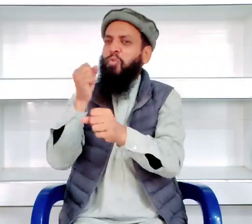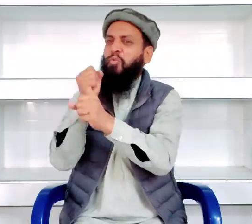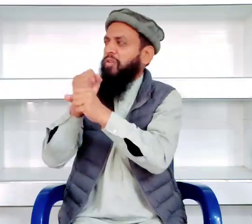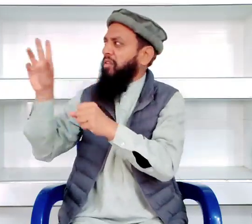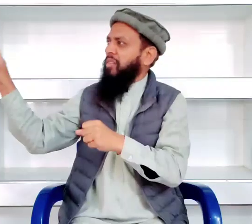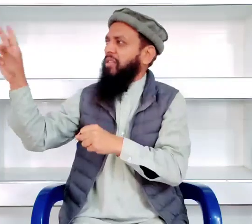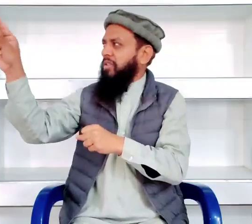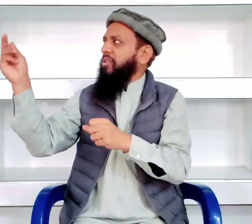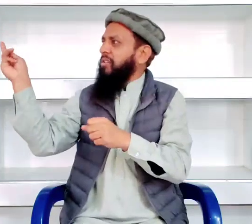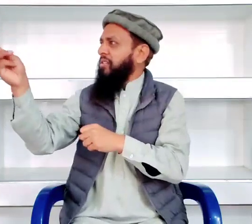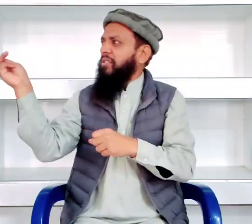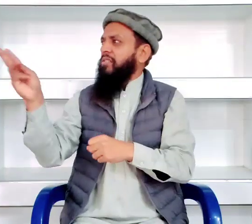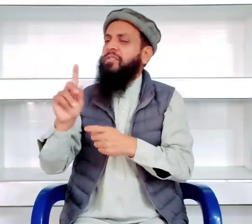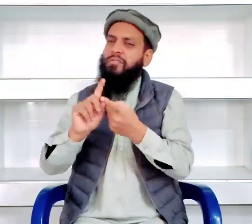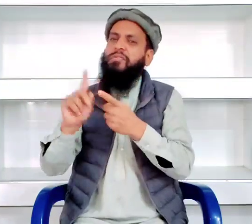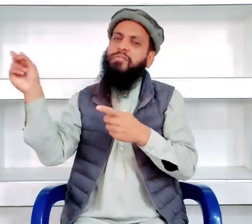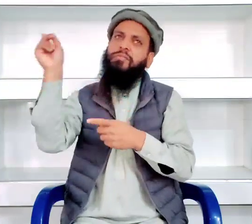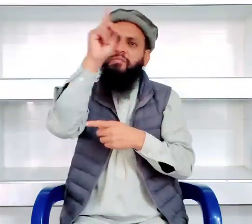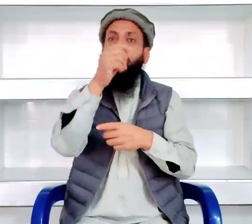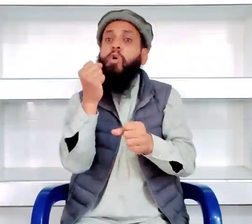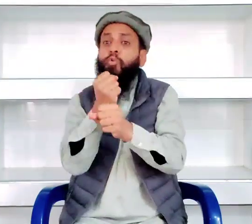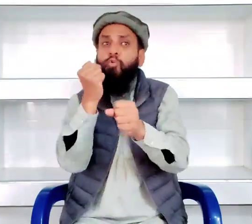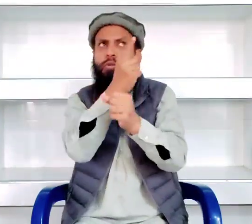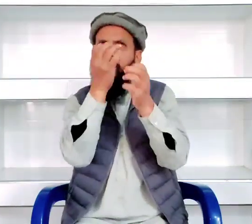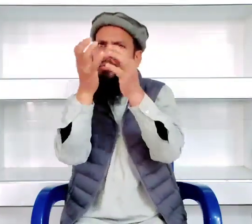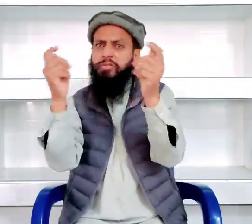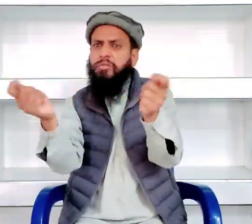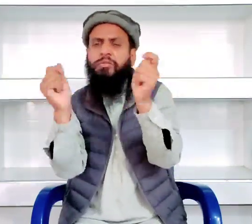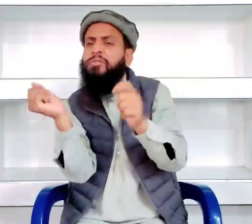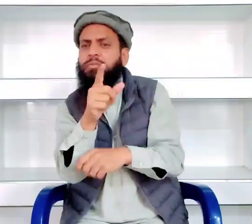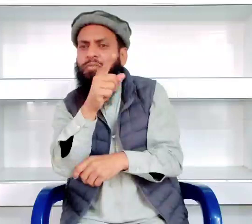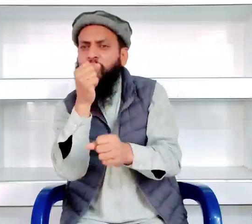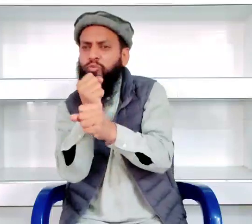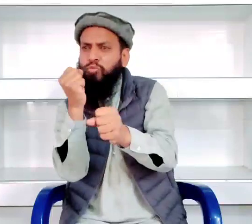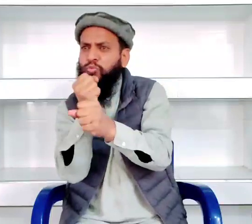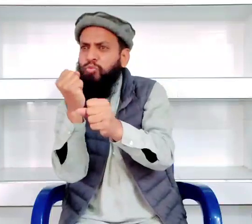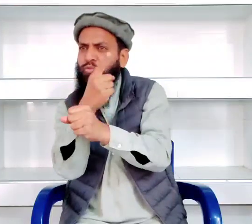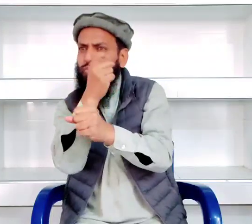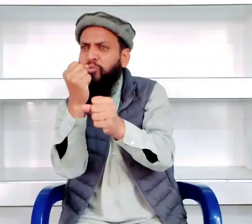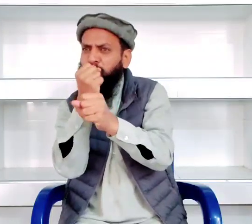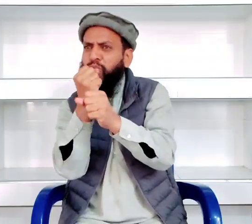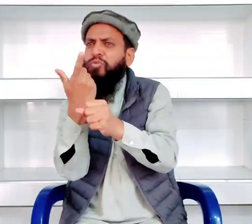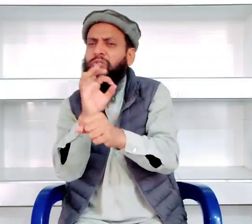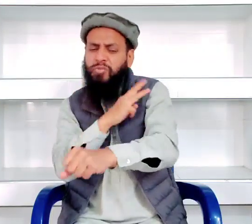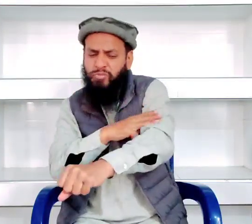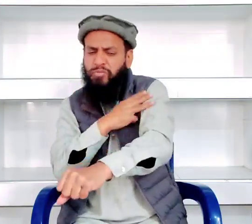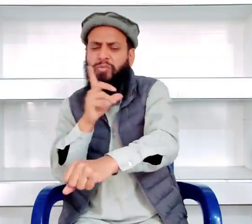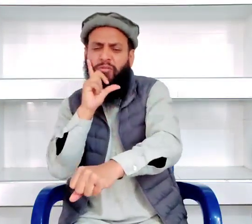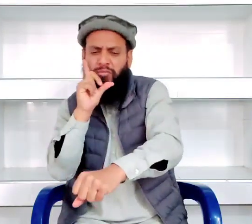ਨੇ ਕੋਈ ਇੱਕ ਮਸਜਿਦ ਵੀ ਨਹੀਂ ਜਿਹੜੀ ਗੌਰਮੈਂਟ ਨੇ ਬਣਾਈ ਹੋਵੇ ਸਾਡੀ ਗੌਰਮੈਂਟ ਵਾਸਤੇ ਤੇ ਇਹਦੇ ਵਾਸਤੇ ਕੋਈ ਫੰਡ ਨਹੀਂ ਨਾ ਉਹਦਾ ਮਾਂ ਵਾਸਤੇ ਕੋਈ ਫੰਡ ਹੈ ਨਾ ਮਸਾਜਿਦ ਵਾਸਤੇ ਕੋਈ ਫੰਡ